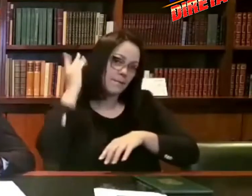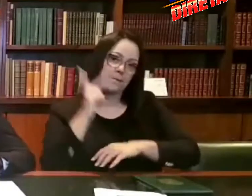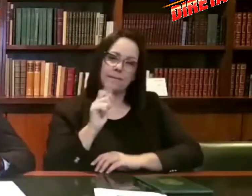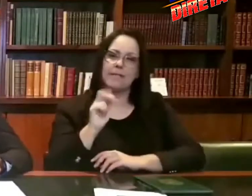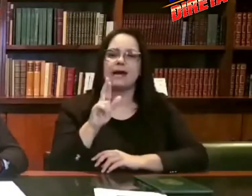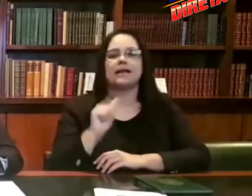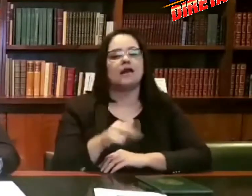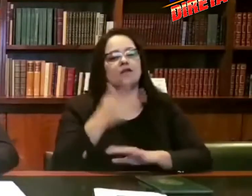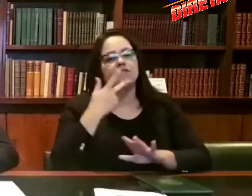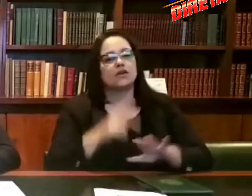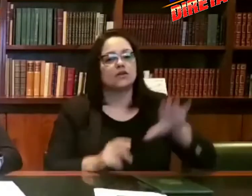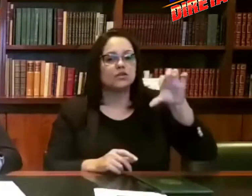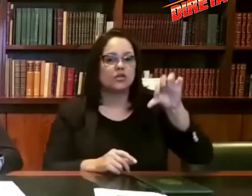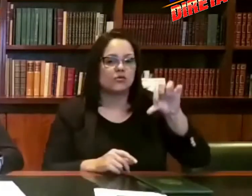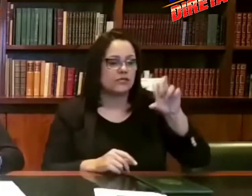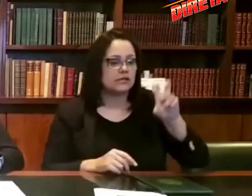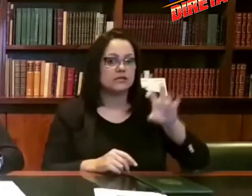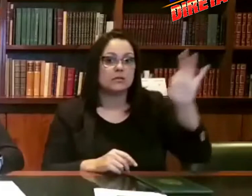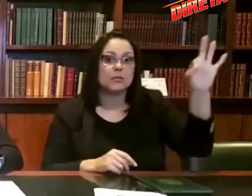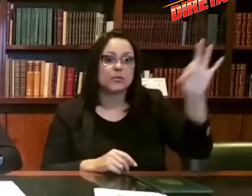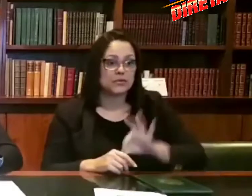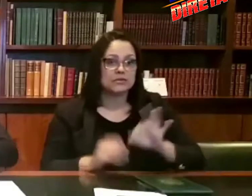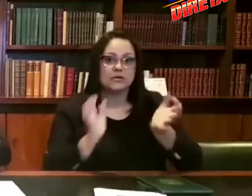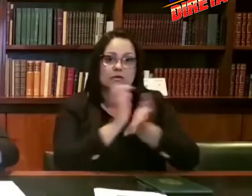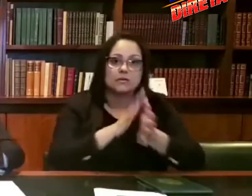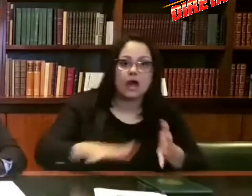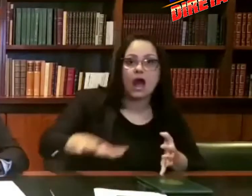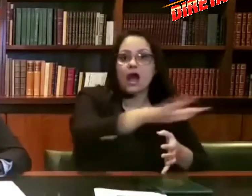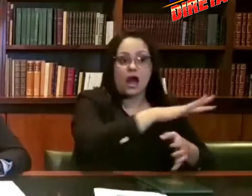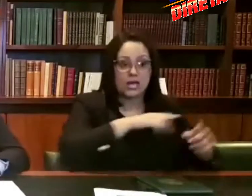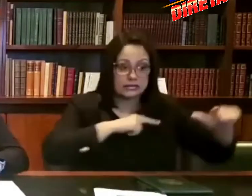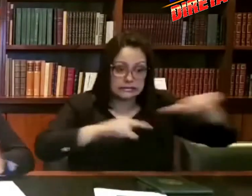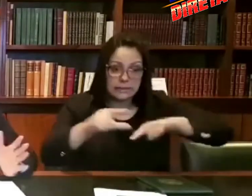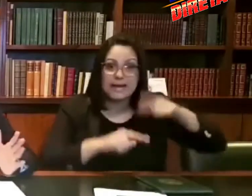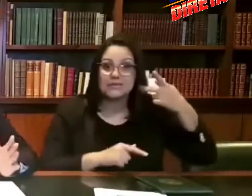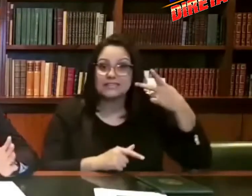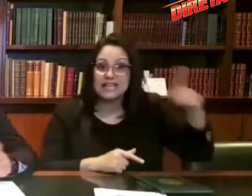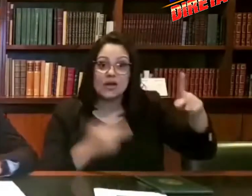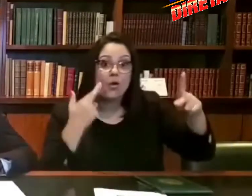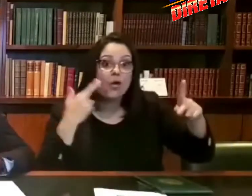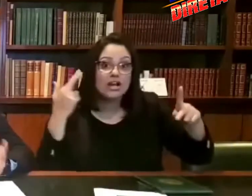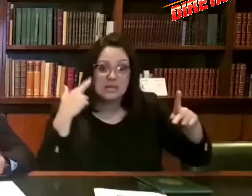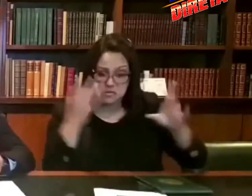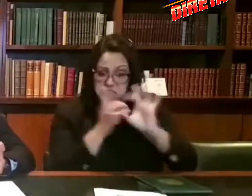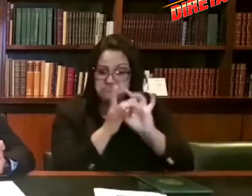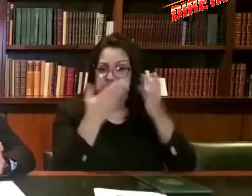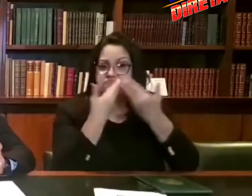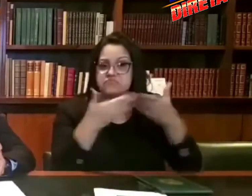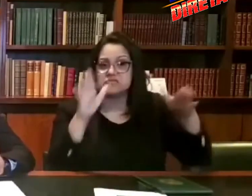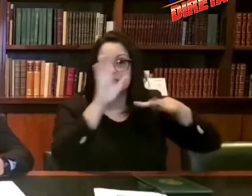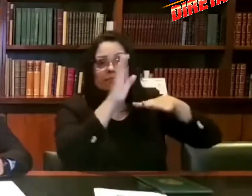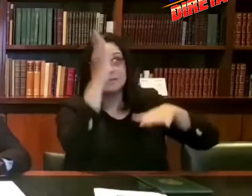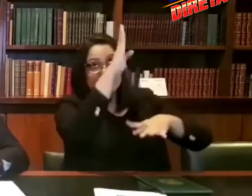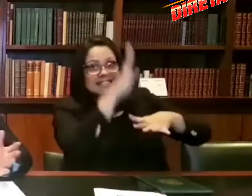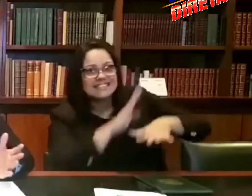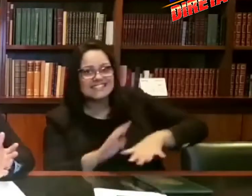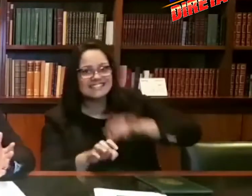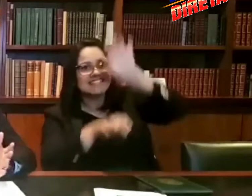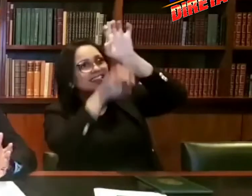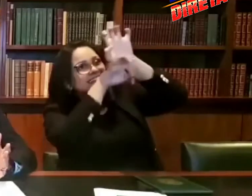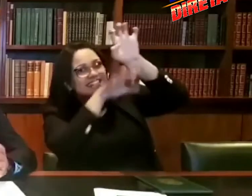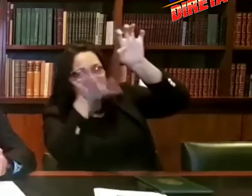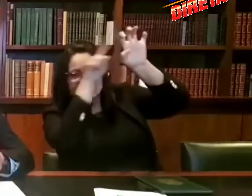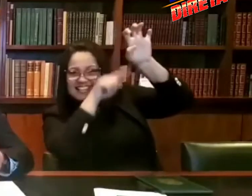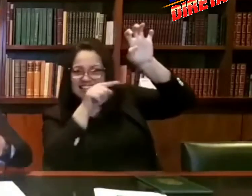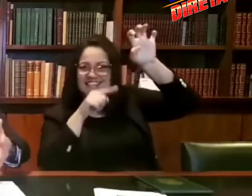de 95% das atividades comerciais do seu município estão abertas. E está indo muito bem, não tem problema de coronavírus, tá certo? E o comércio